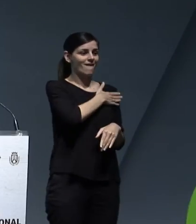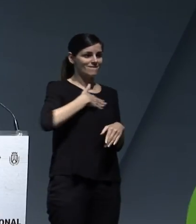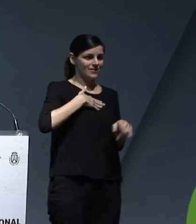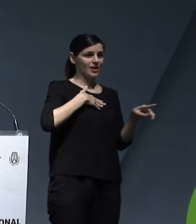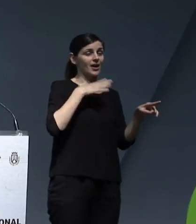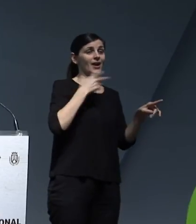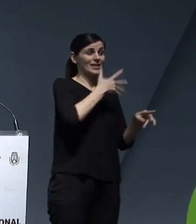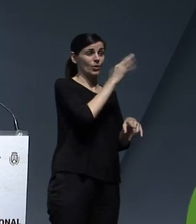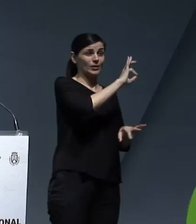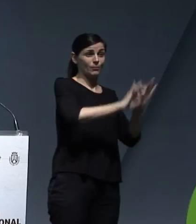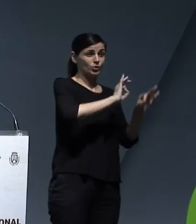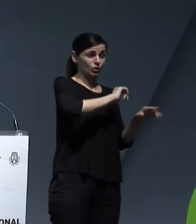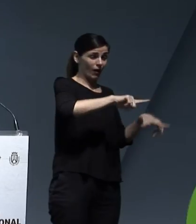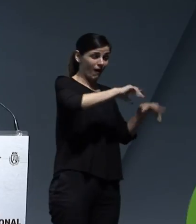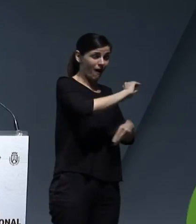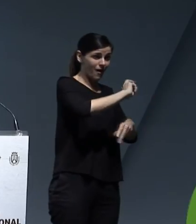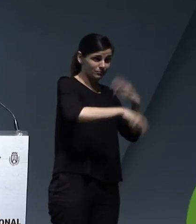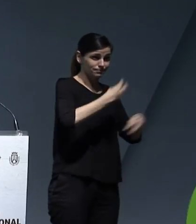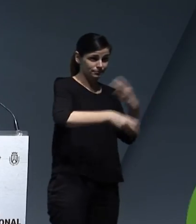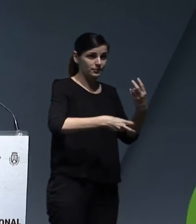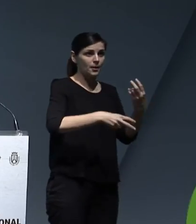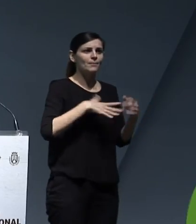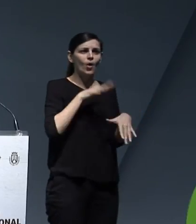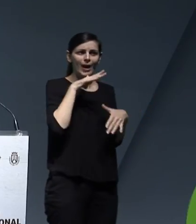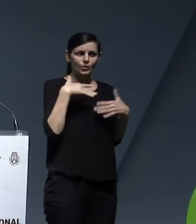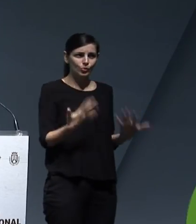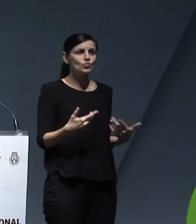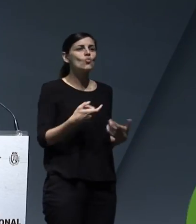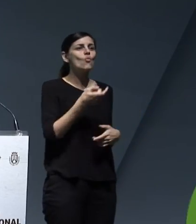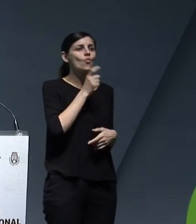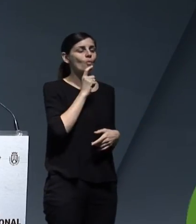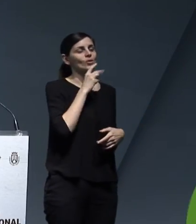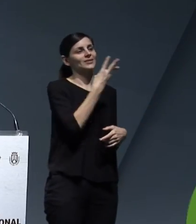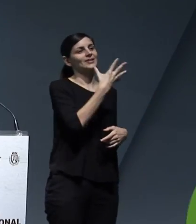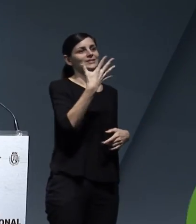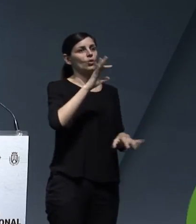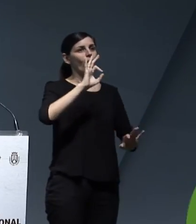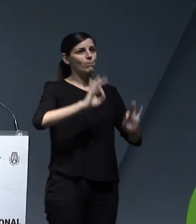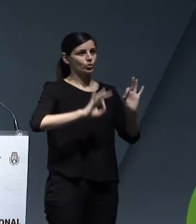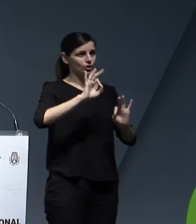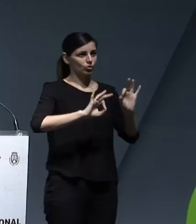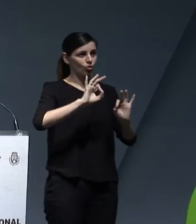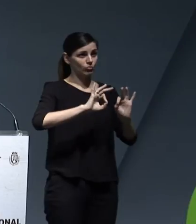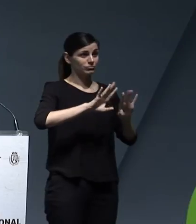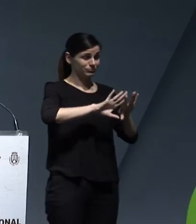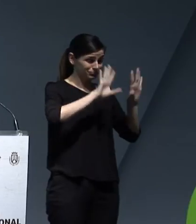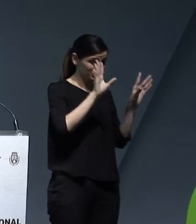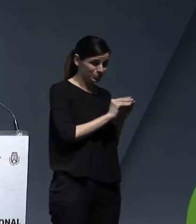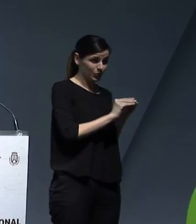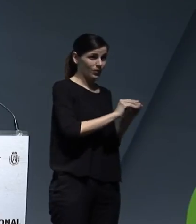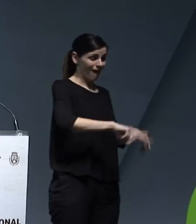normativo existente en la actualidad es del 35% de la cantidad total de residuos